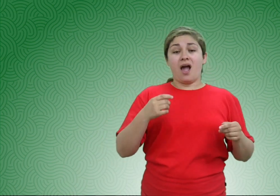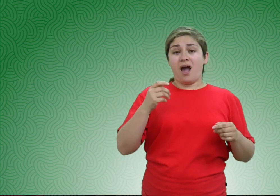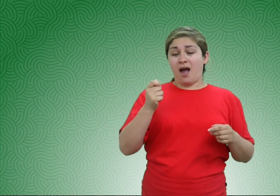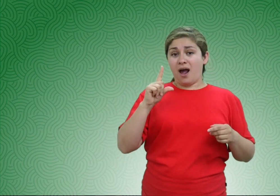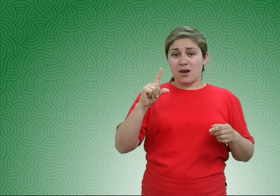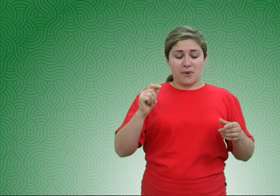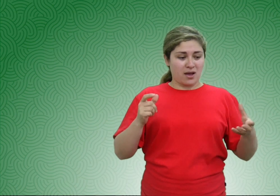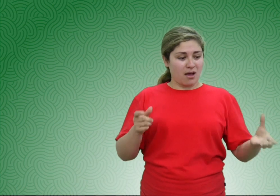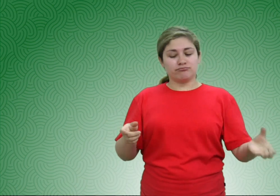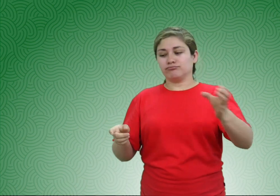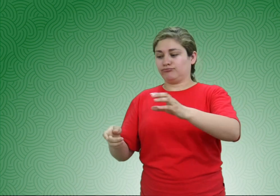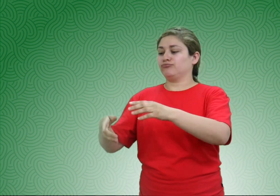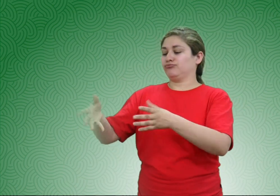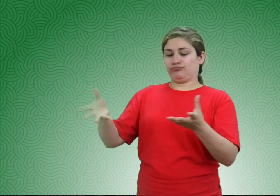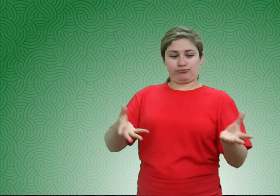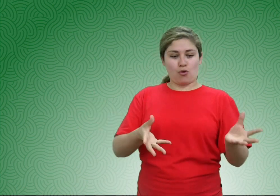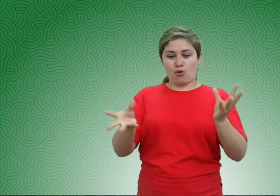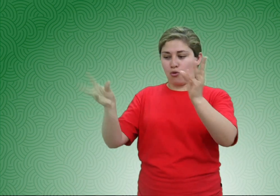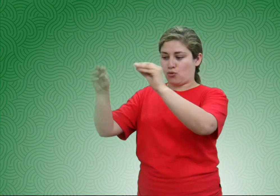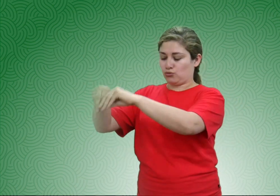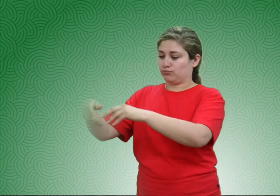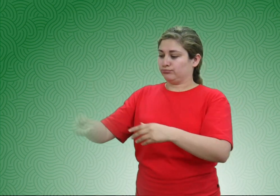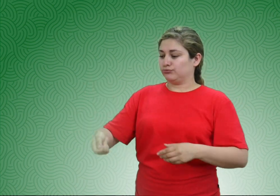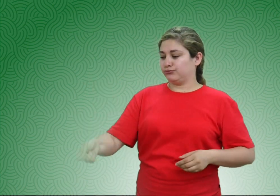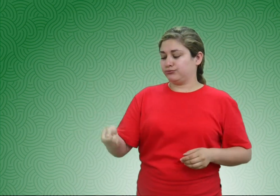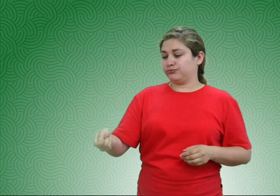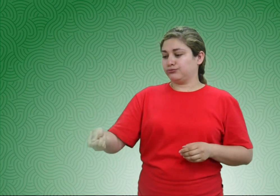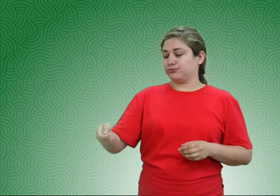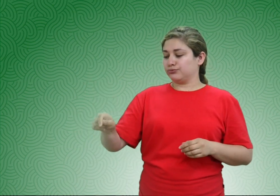y la albahaca. Vamos a dejar que estos tres se cocinen.